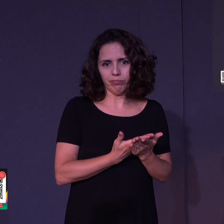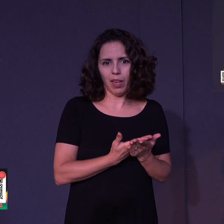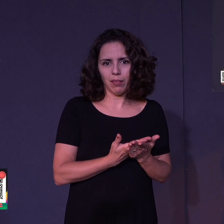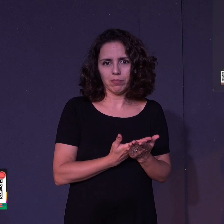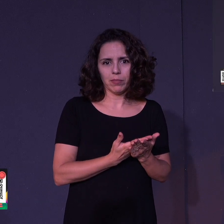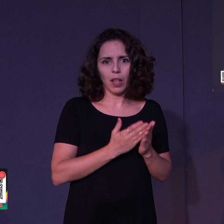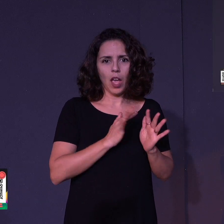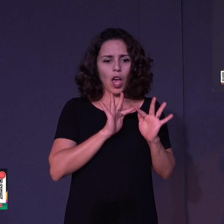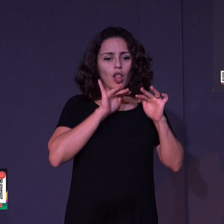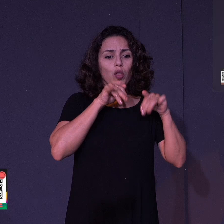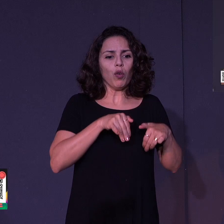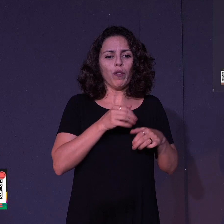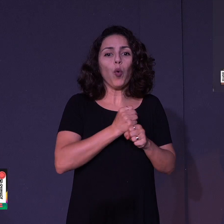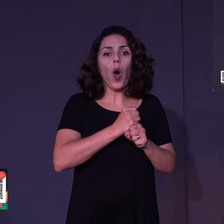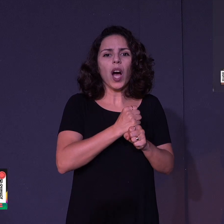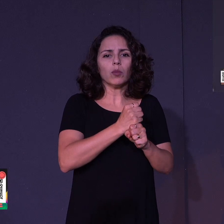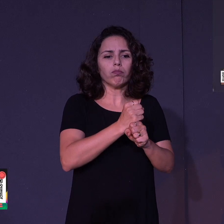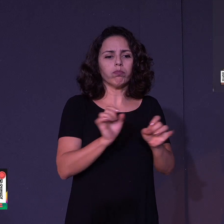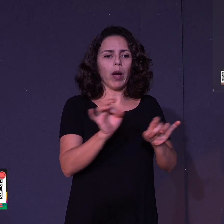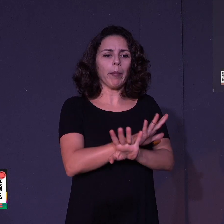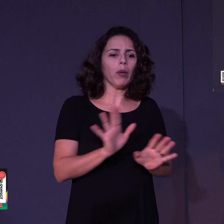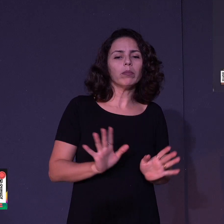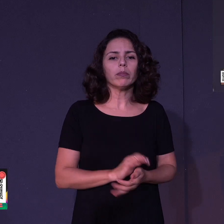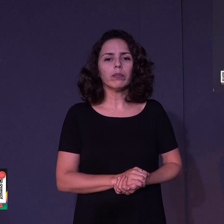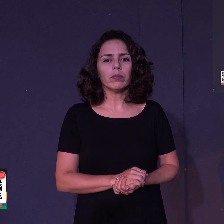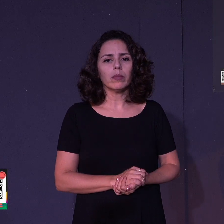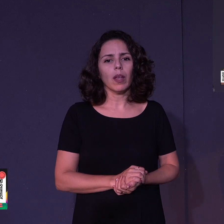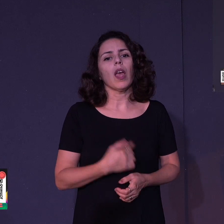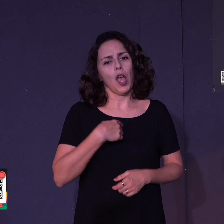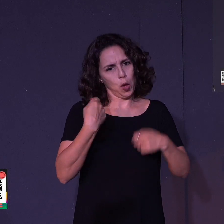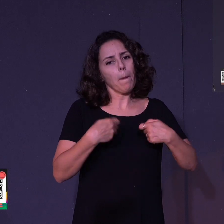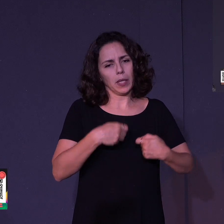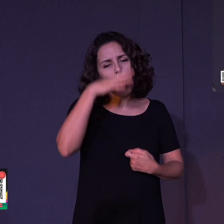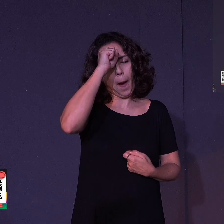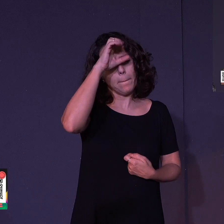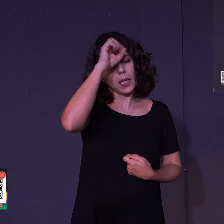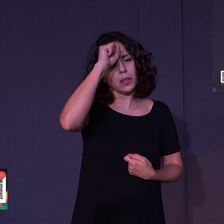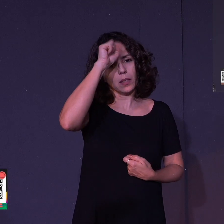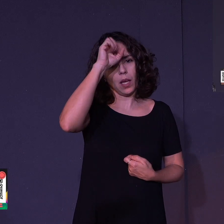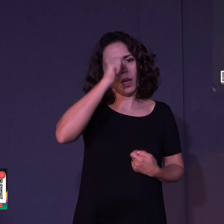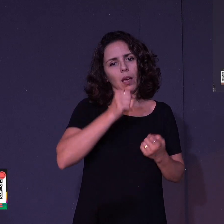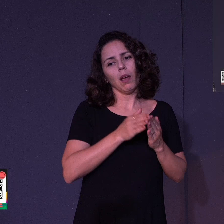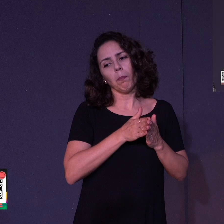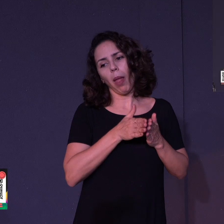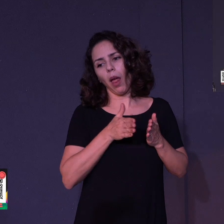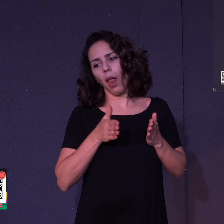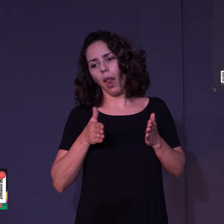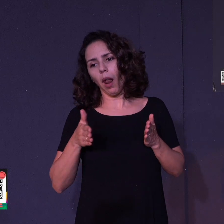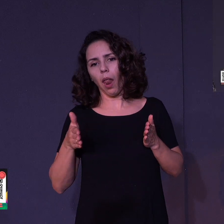que eu posso tirar? O que é que eu posso enxergar e entender? A primeira coisa que eu poderia lhe falar é que nós precisamos